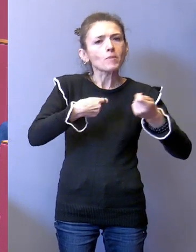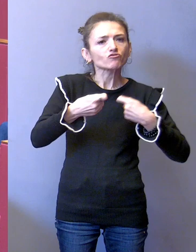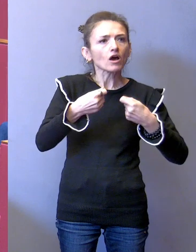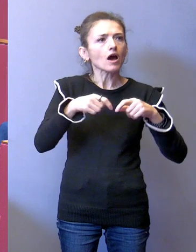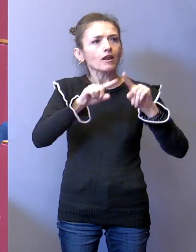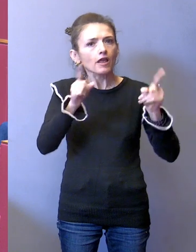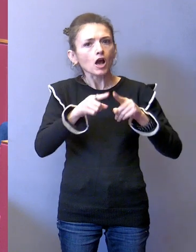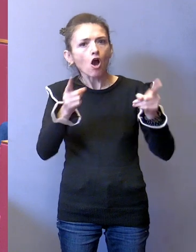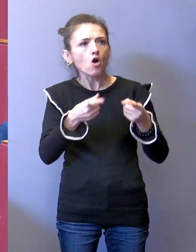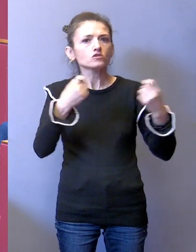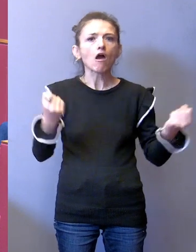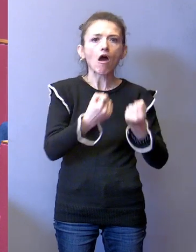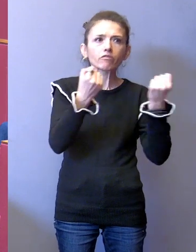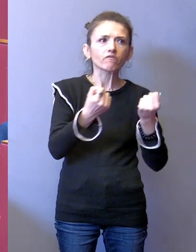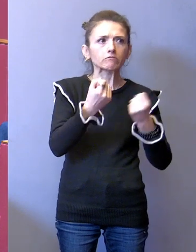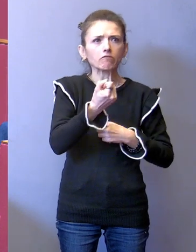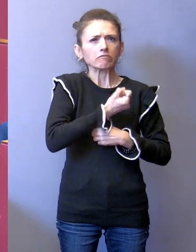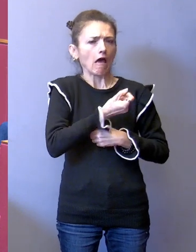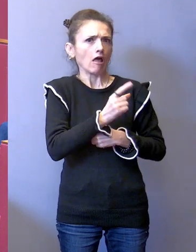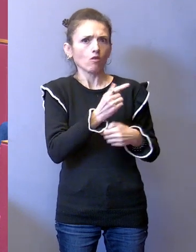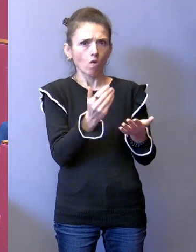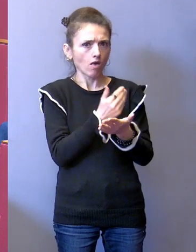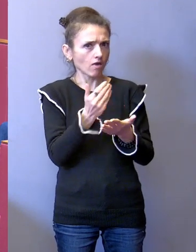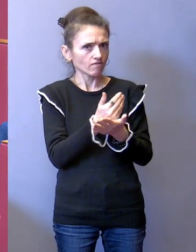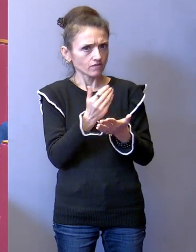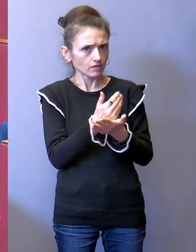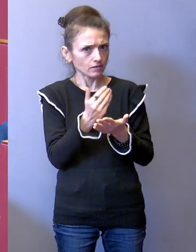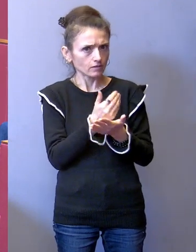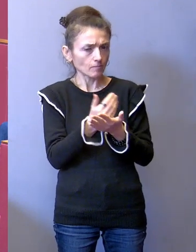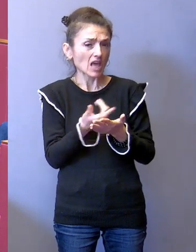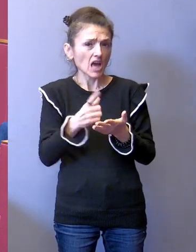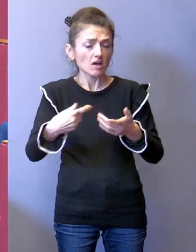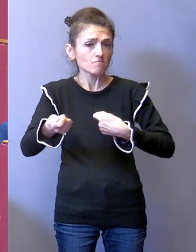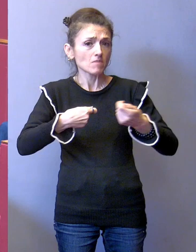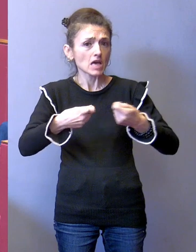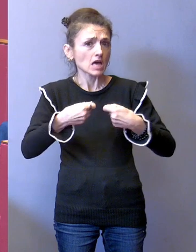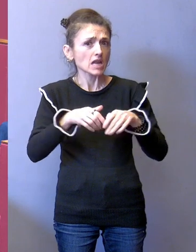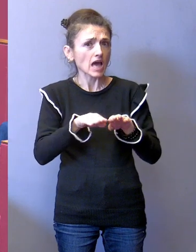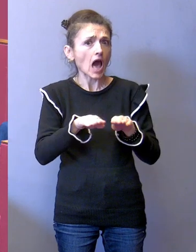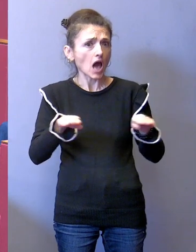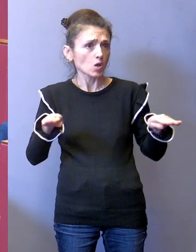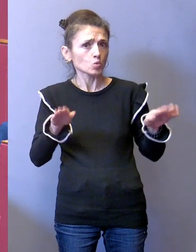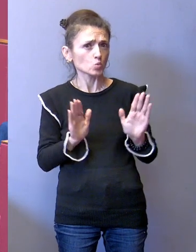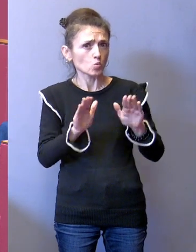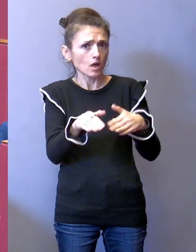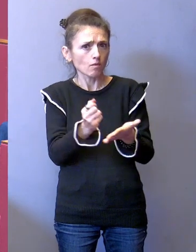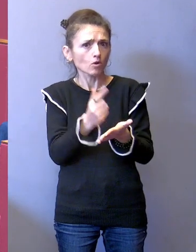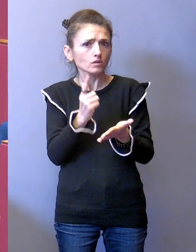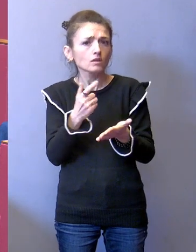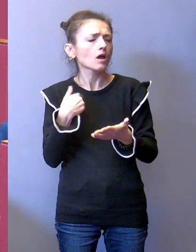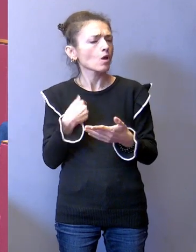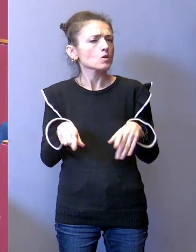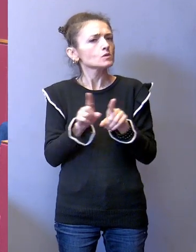per quello che riguarda sono i lavoratori degli stessi mercati E allora altrettanto Ecco io come al